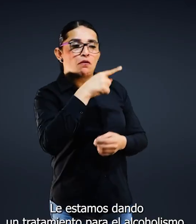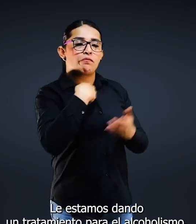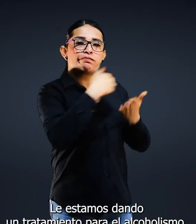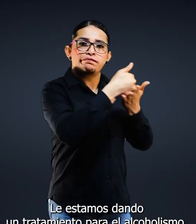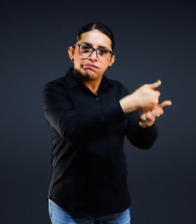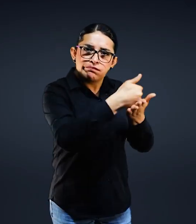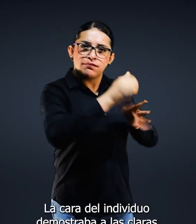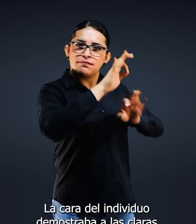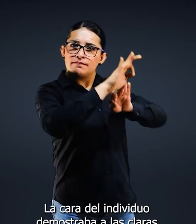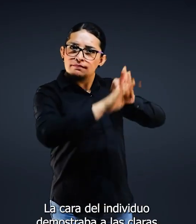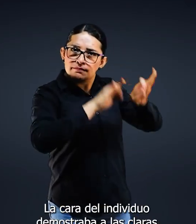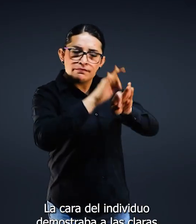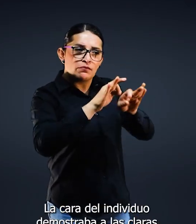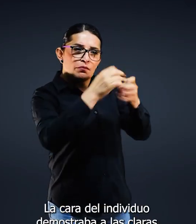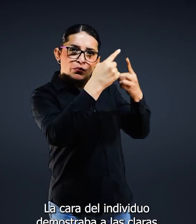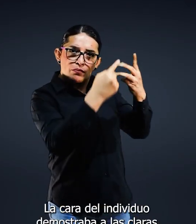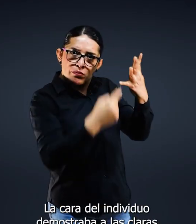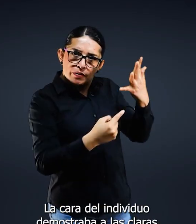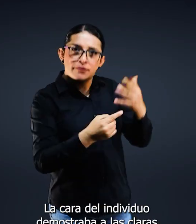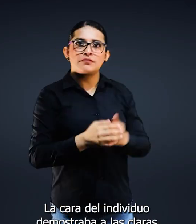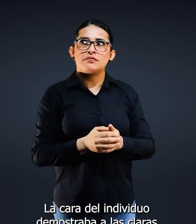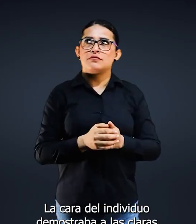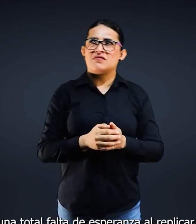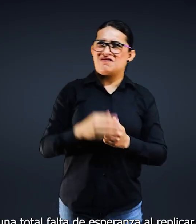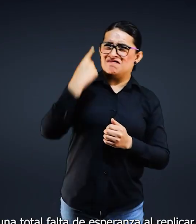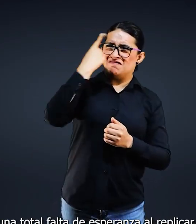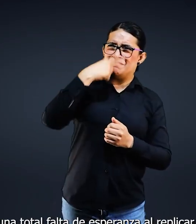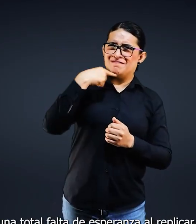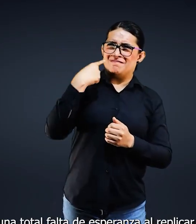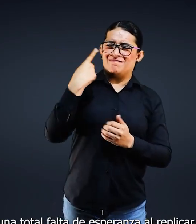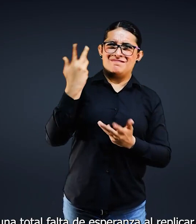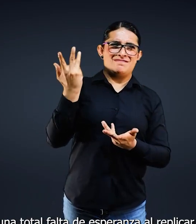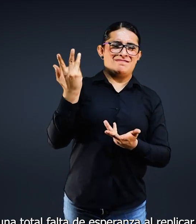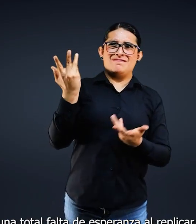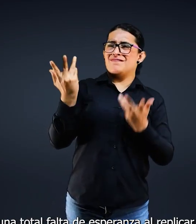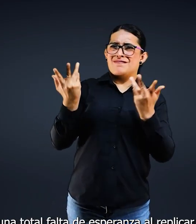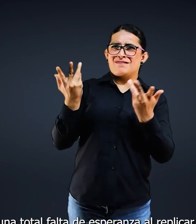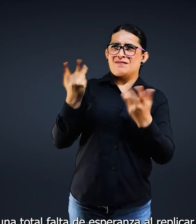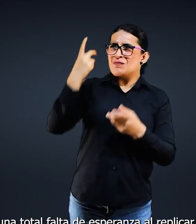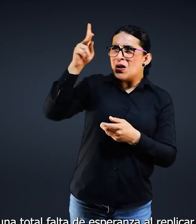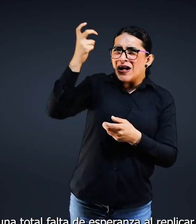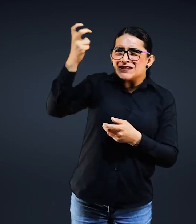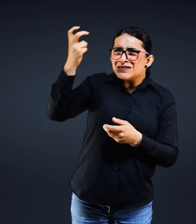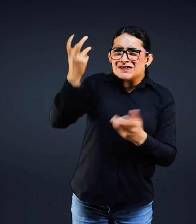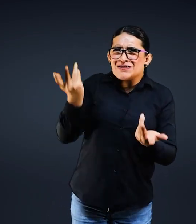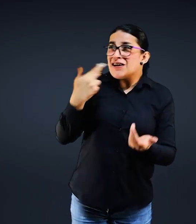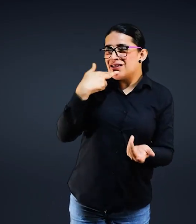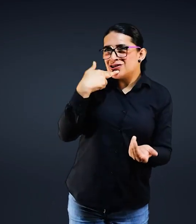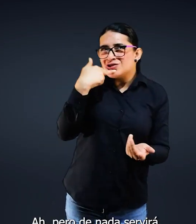alcoholismo. La cara del individuo demostraba a las claras una total falta de esperanza al replicar: